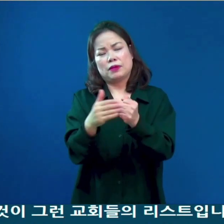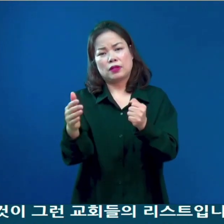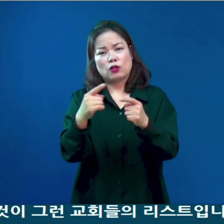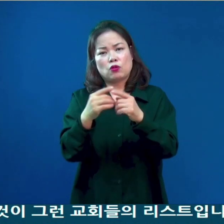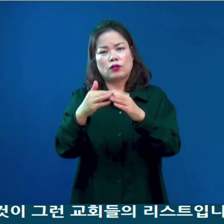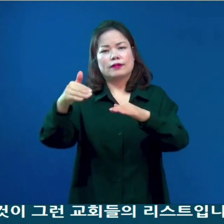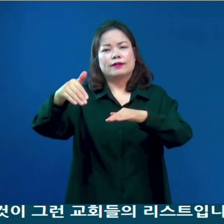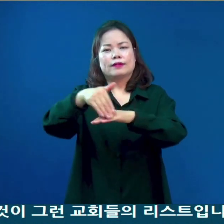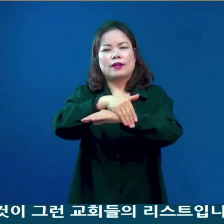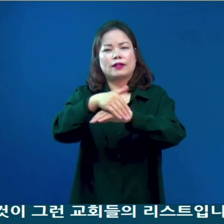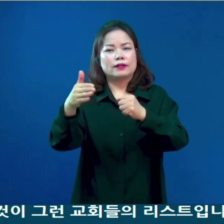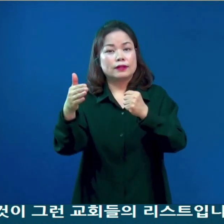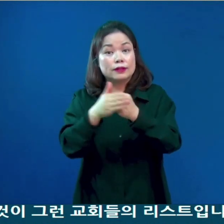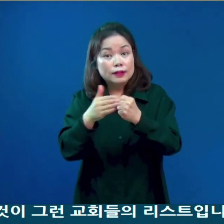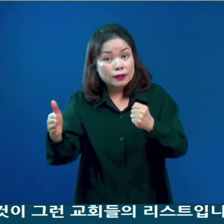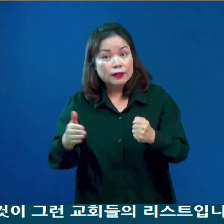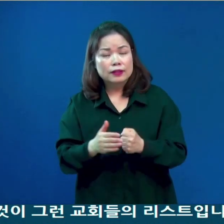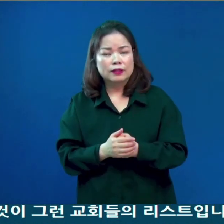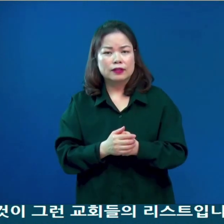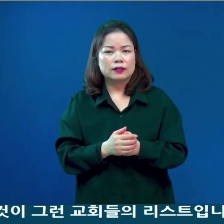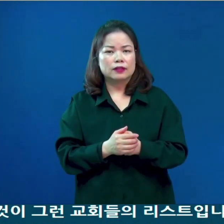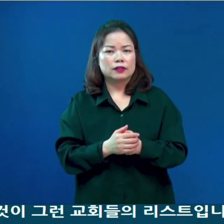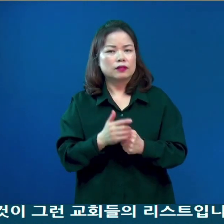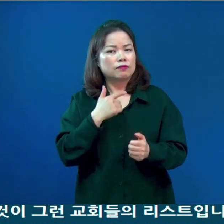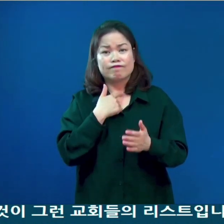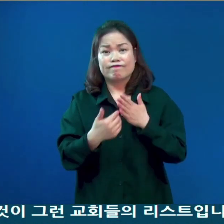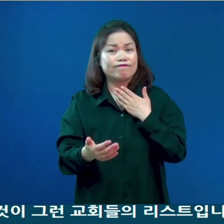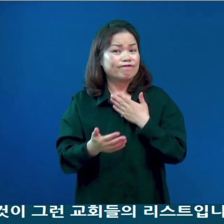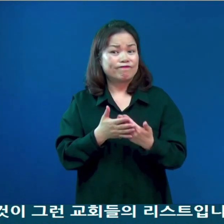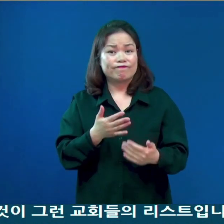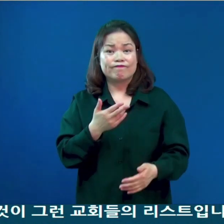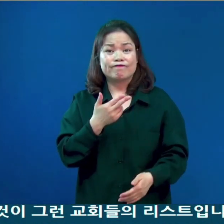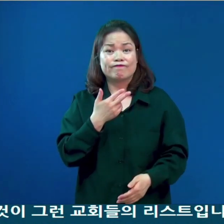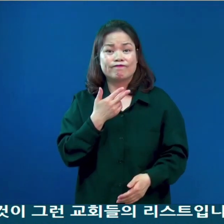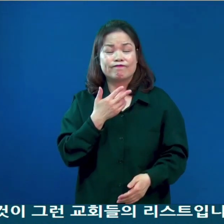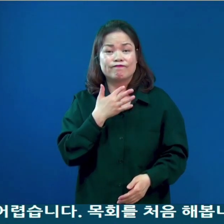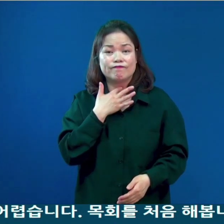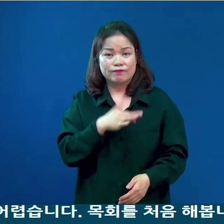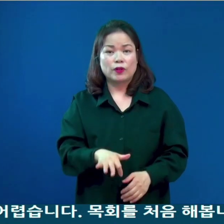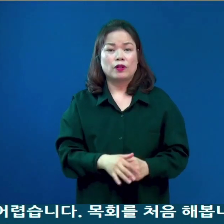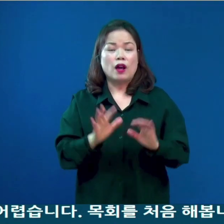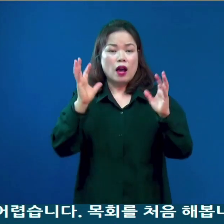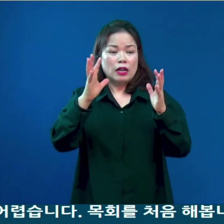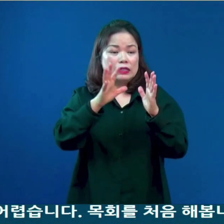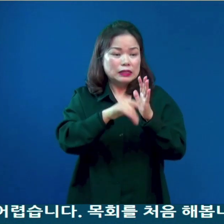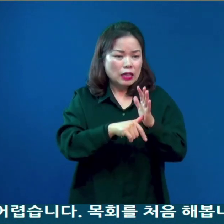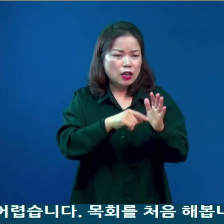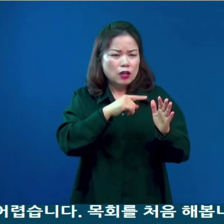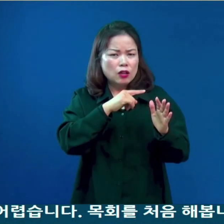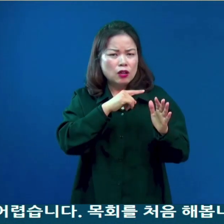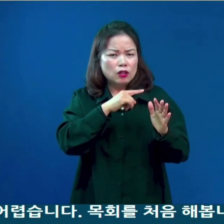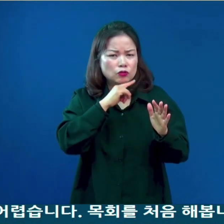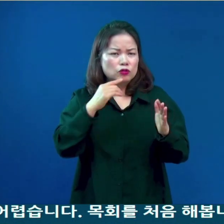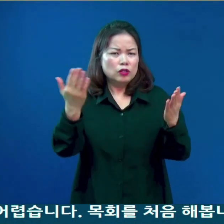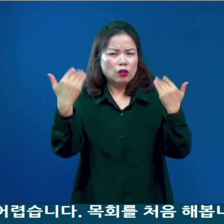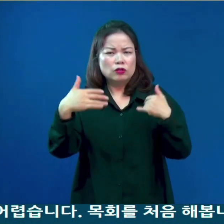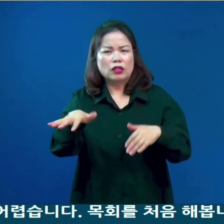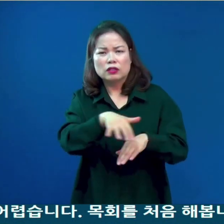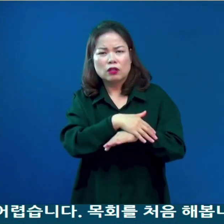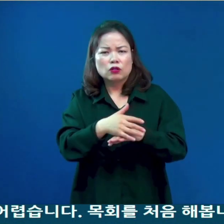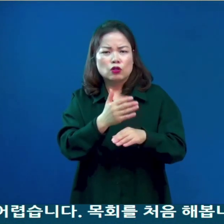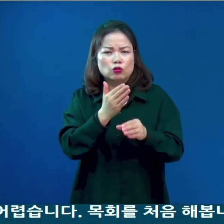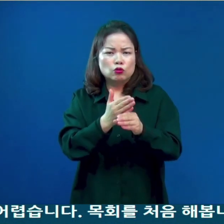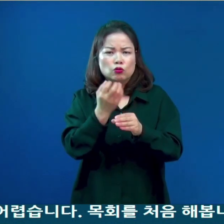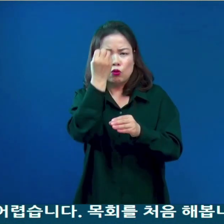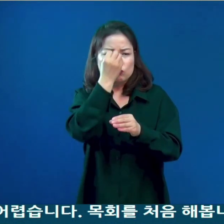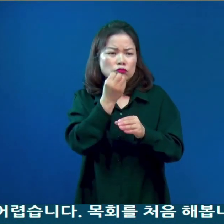다녔기 때문에 아이 때 교회를 해본 적이 없어요. 그러니까 아이 때 교회를 다녀본 사람이 없어요. 주일학교가 무엇인지, 중고등부는 어떻게